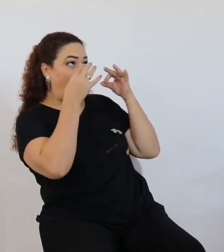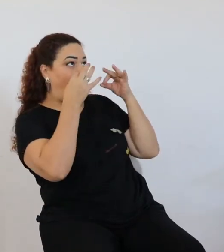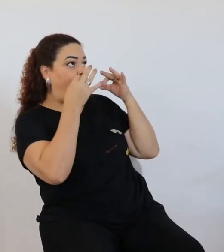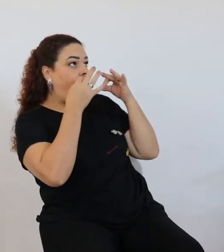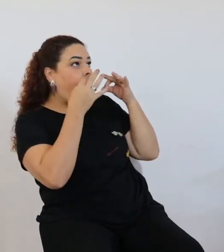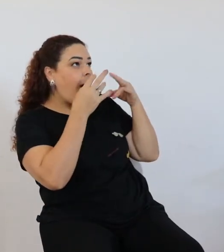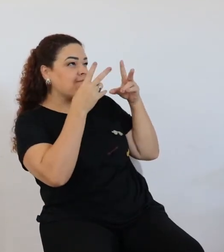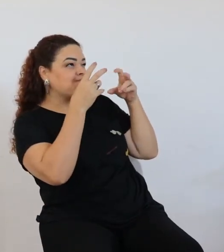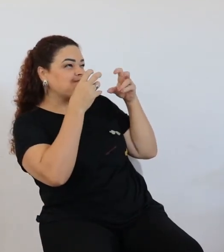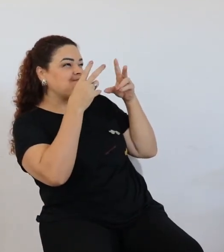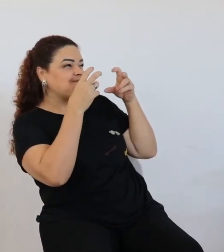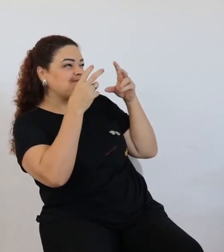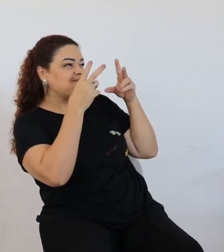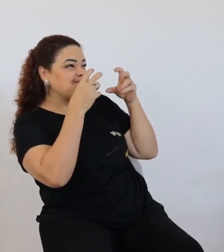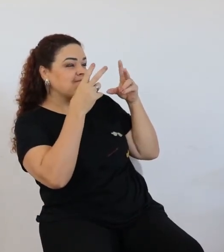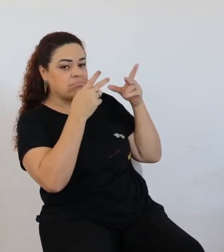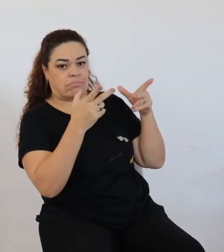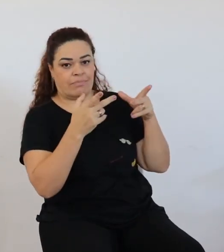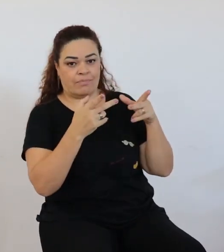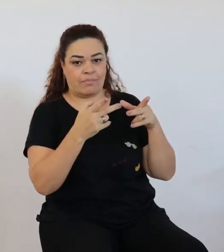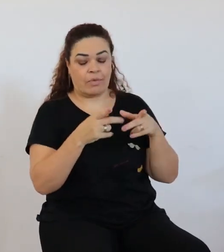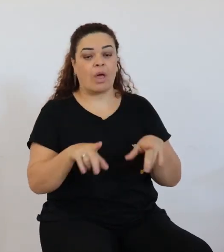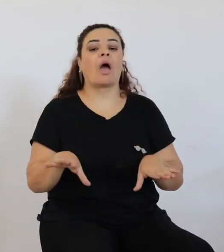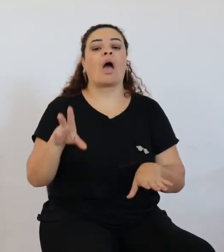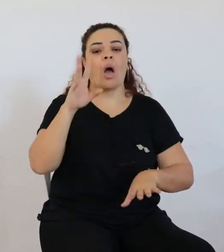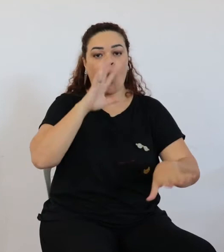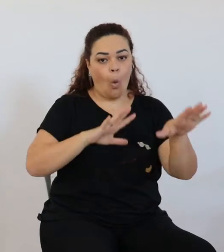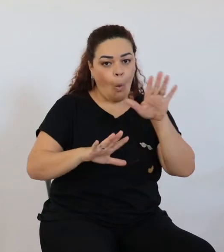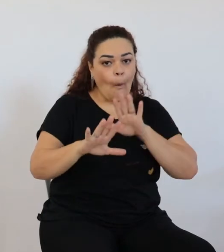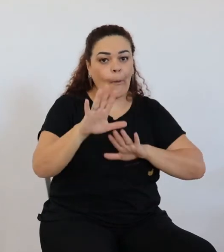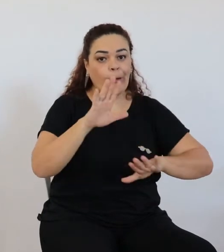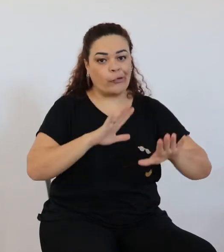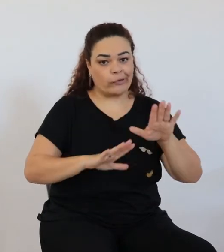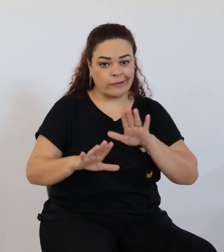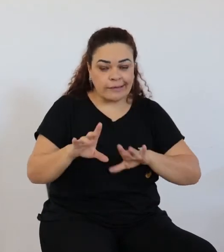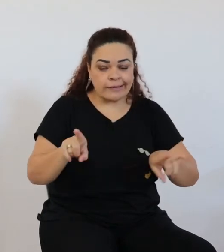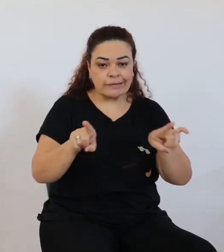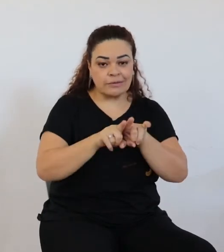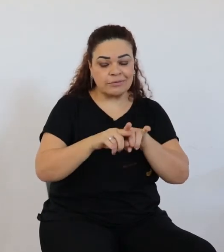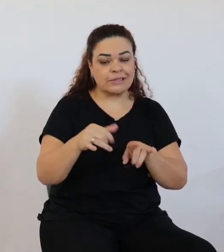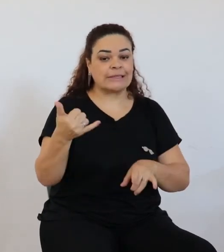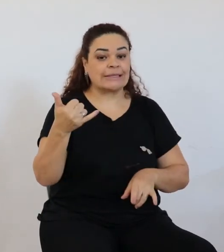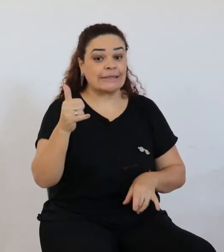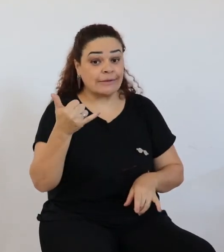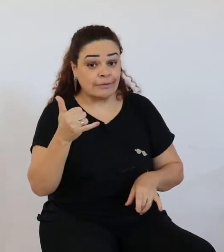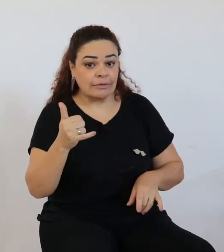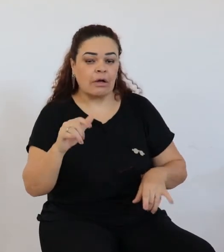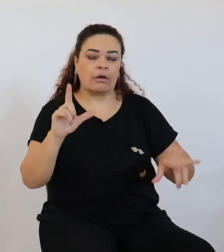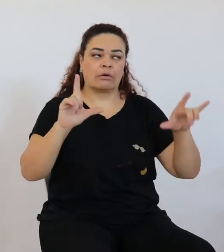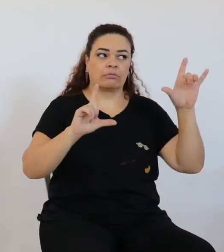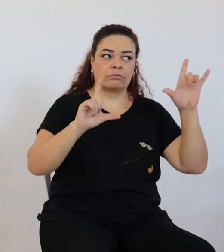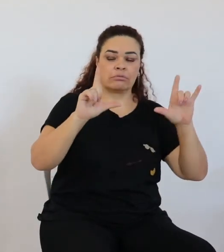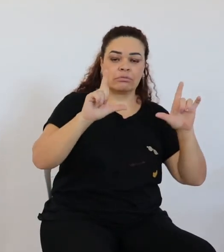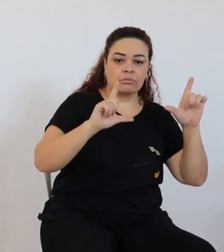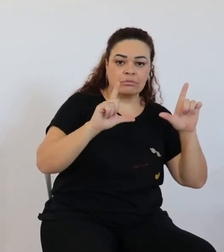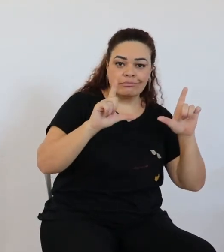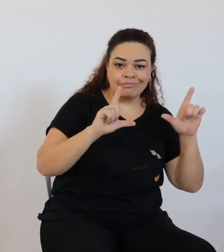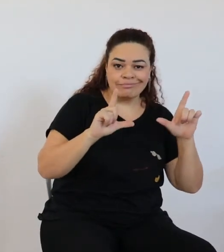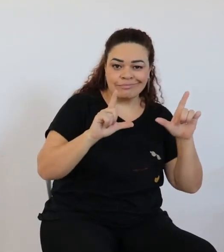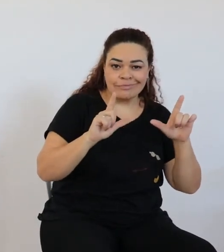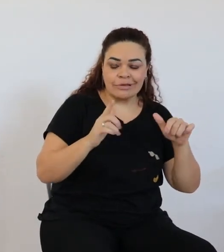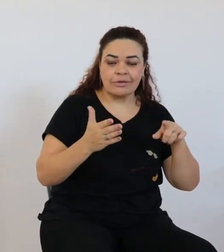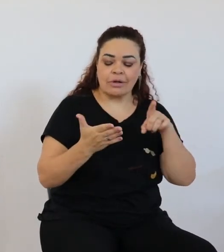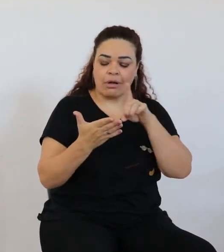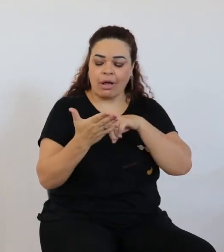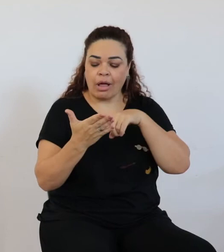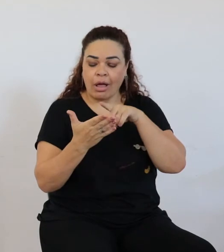aos eletrônicos, né? Então hoje a gente tem feito uma campanha, todas as vezes que eu faço uma roda de conversa, converso com as